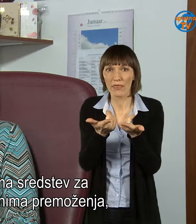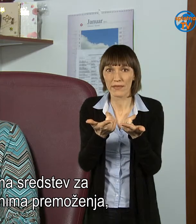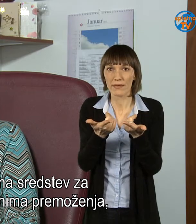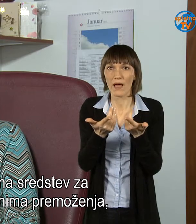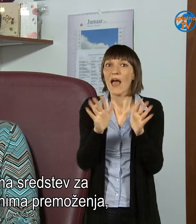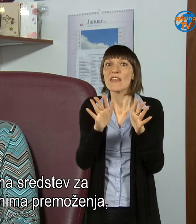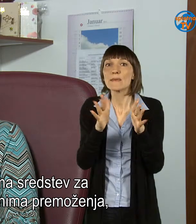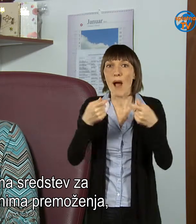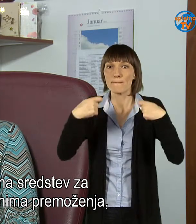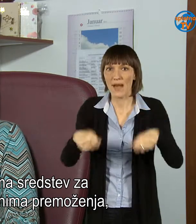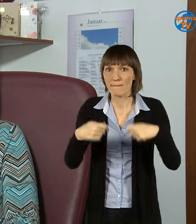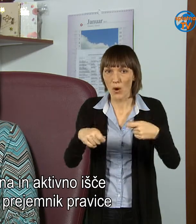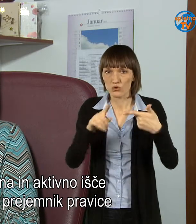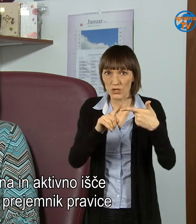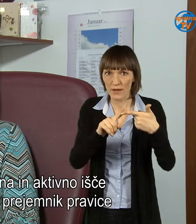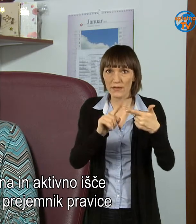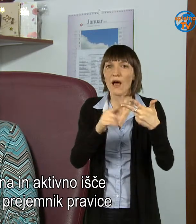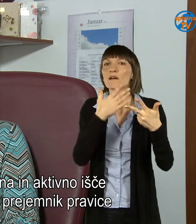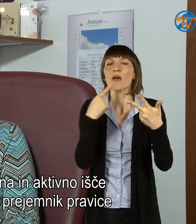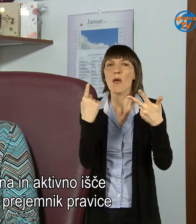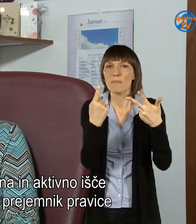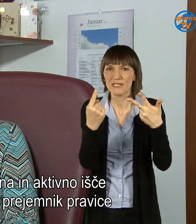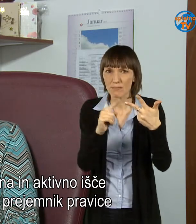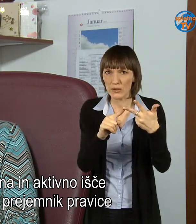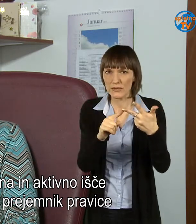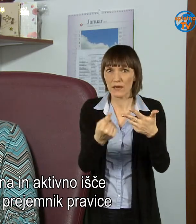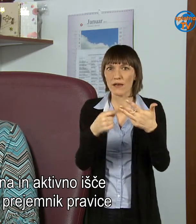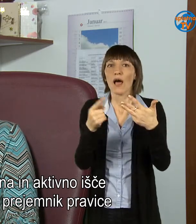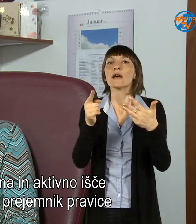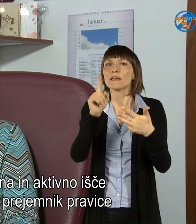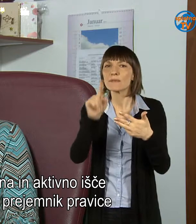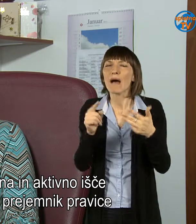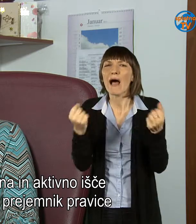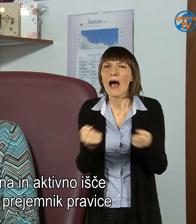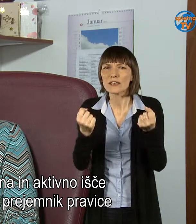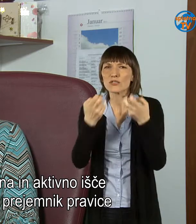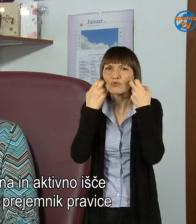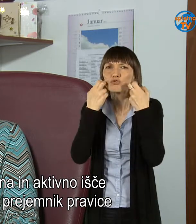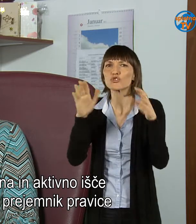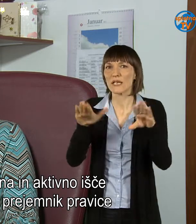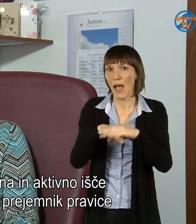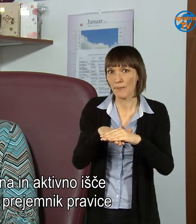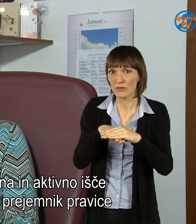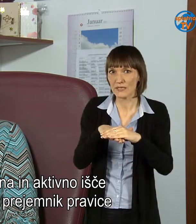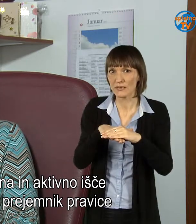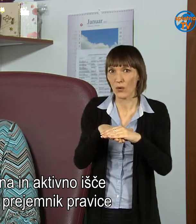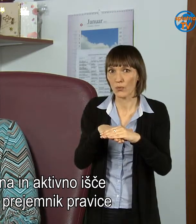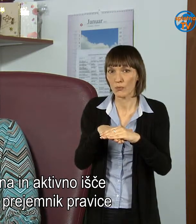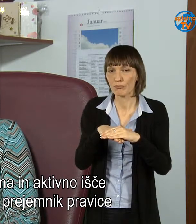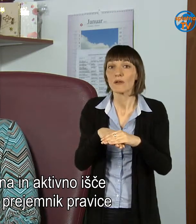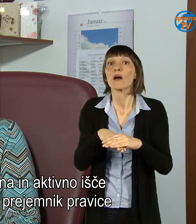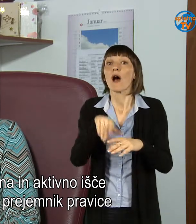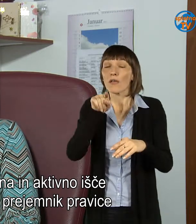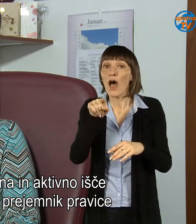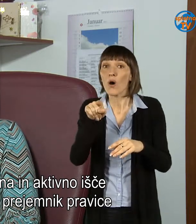določenega premoženja, da je brezposelna in pa aktivno išče zaposlitev,